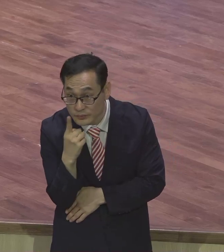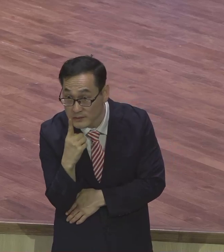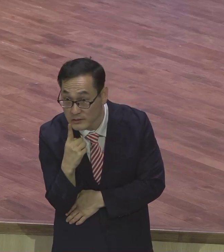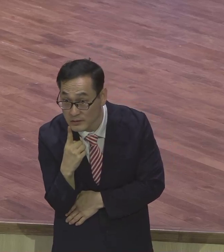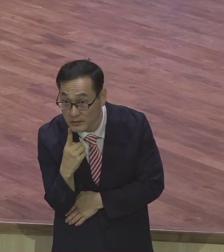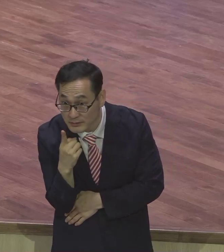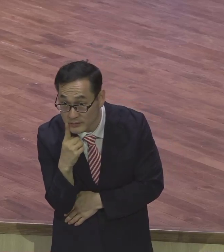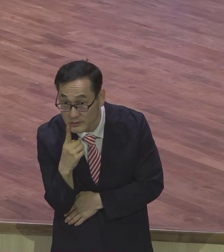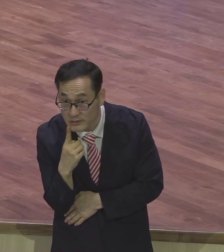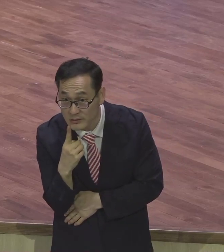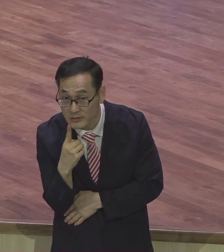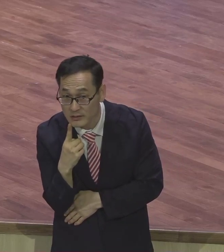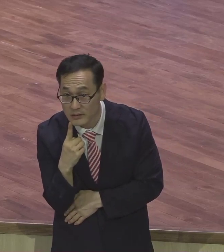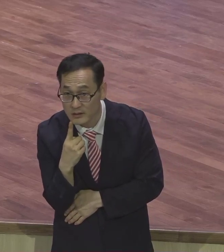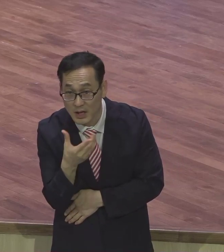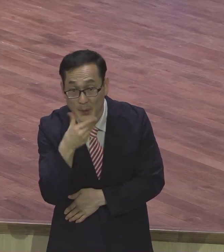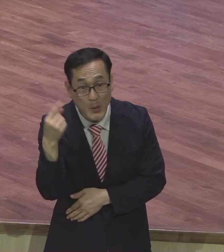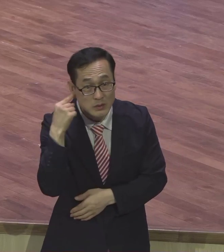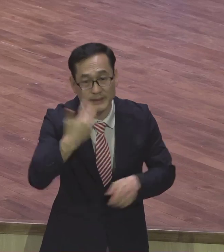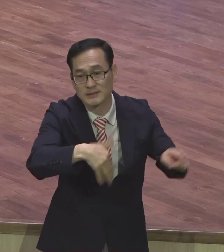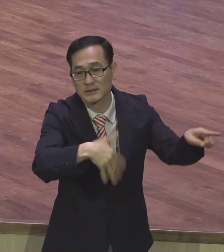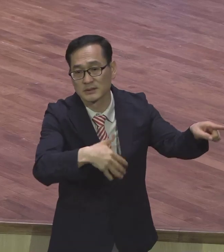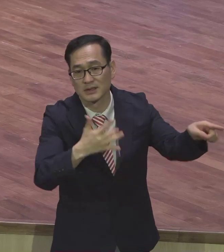복음 가진자의 모습 아니